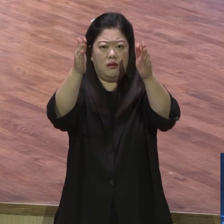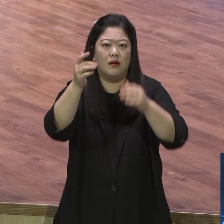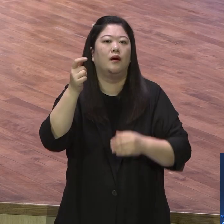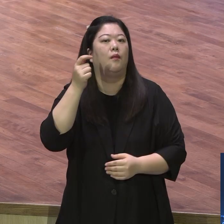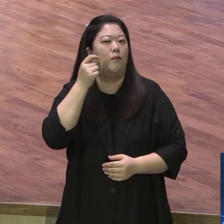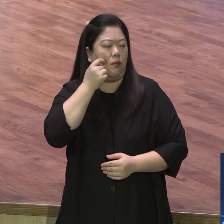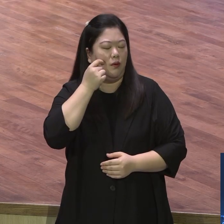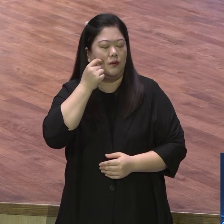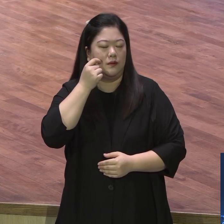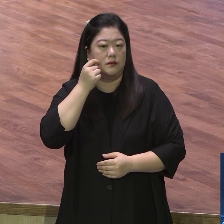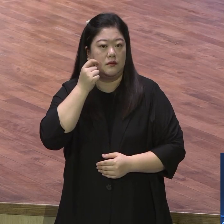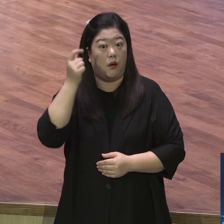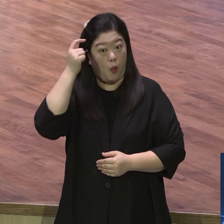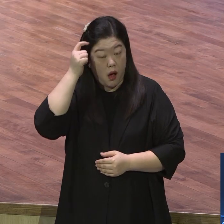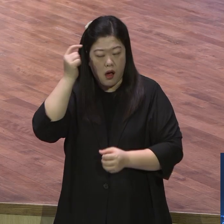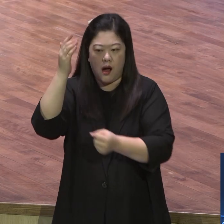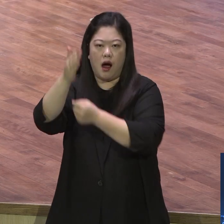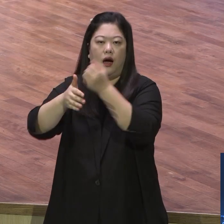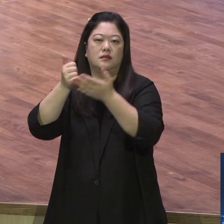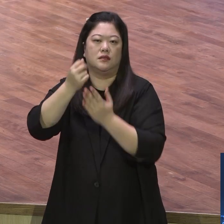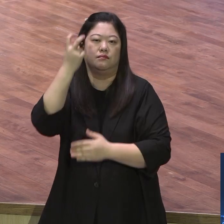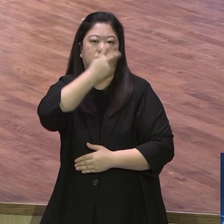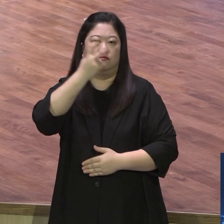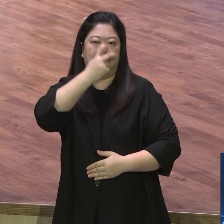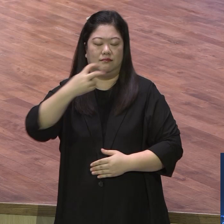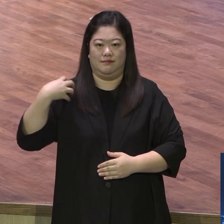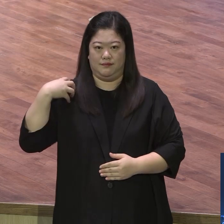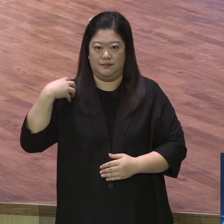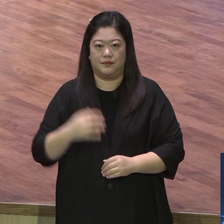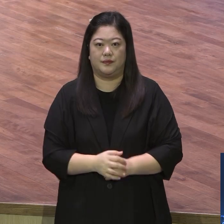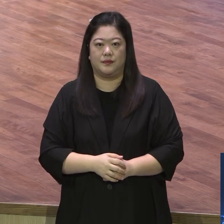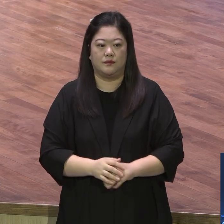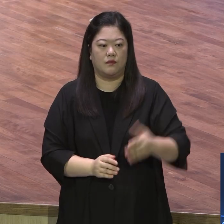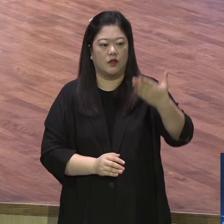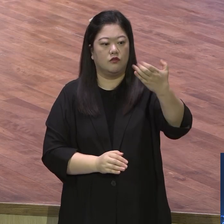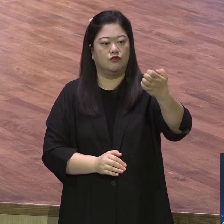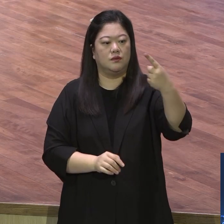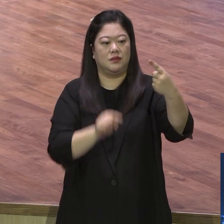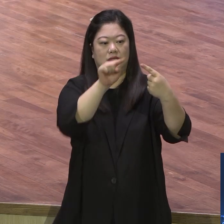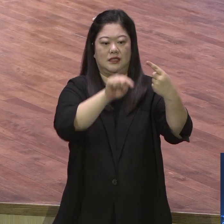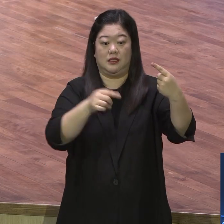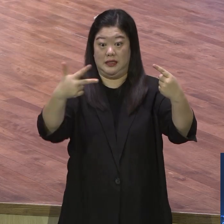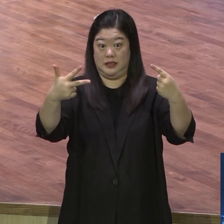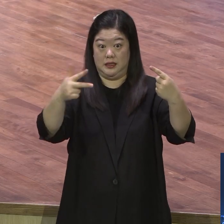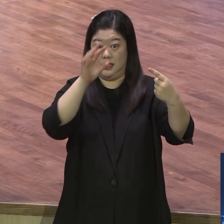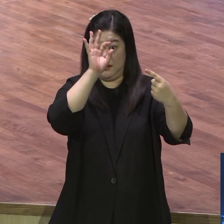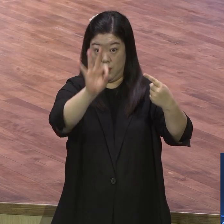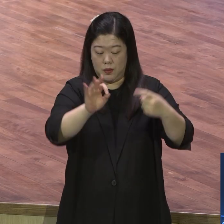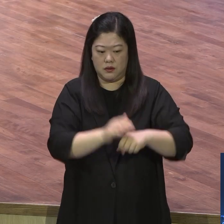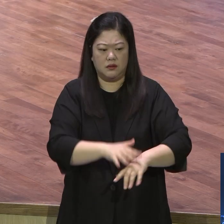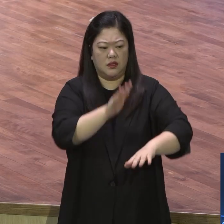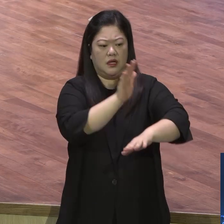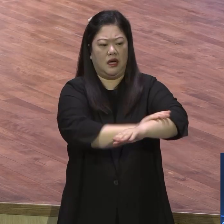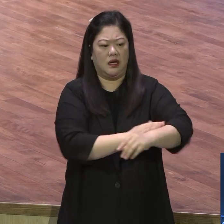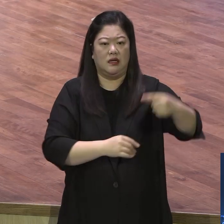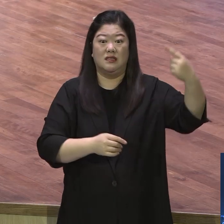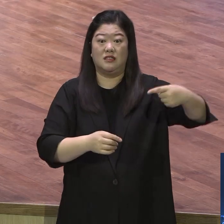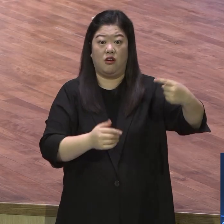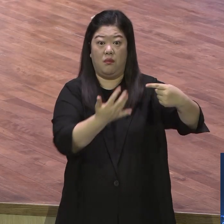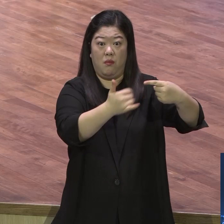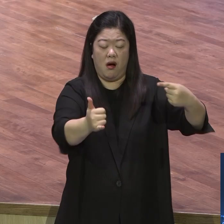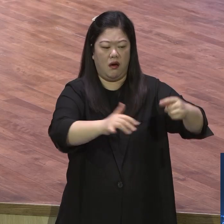하나님은 여러분을 지켜주십니다 철제로 보면 왼편에 천명이 자빠지고 쓰러지고